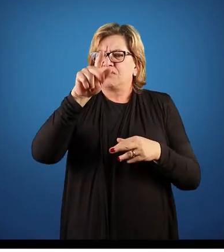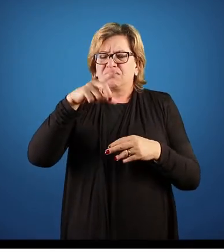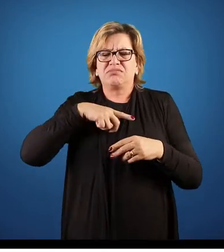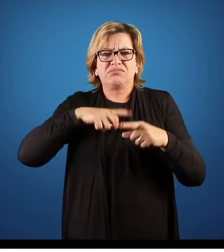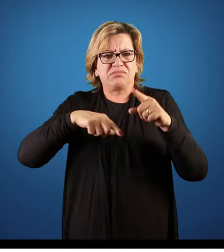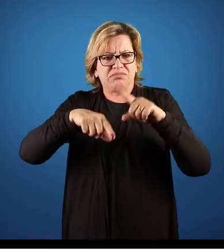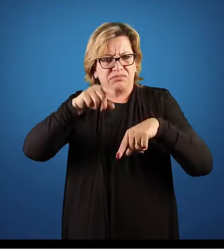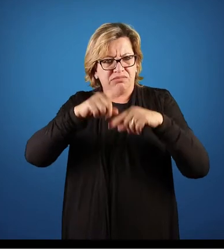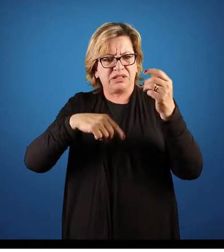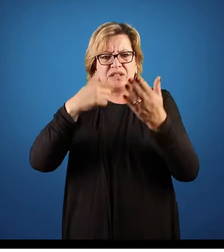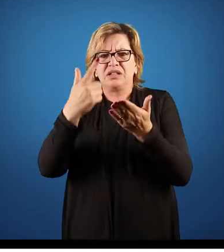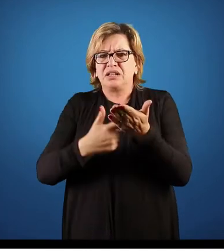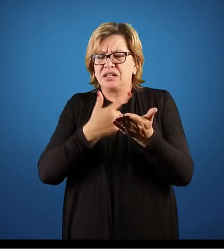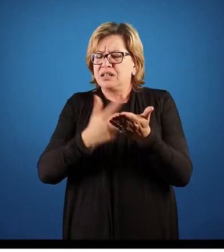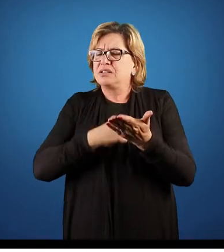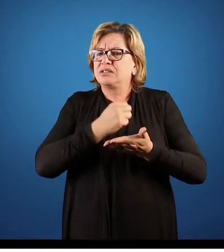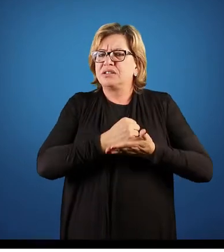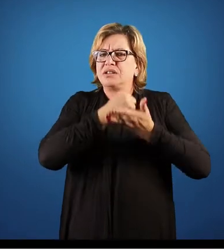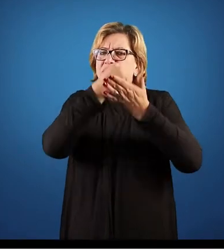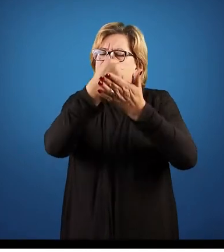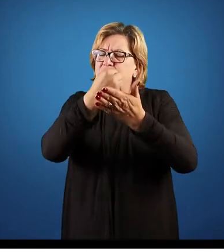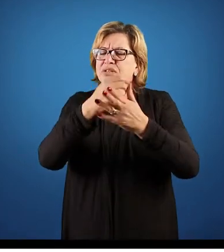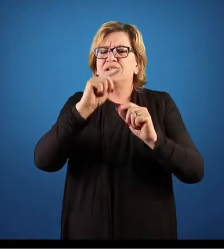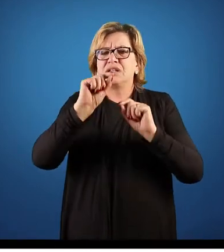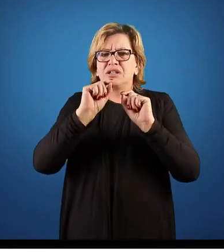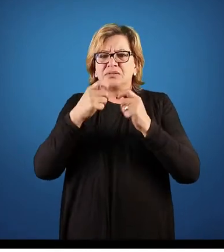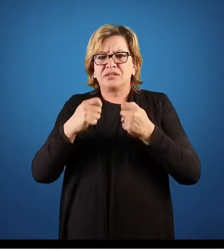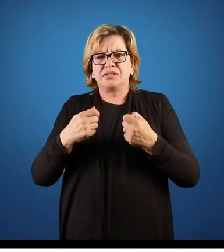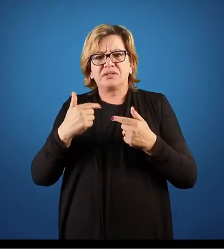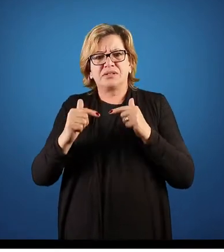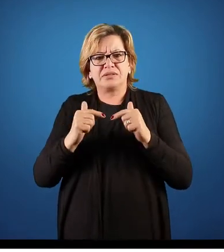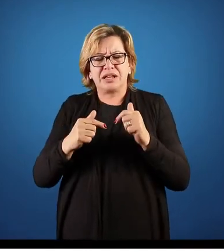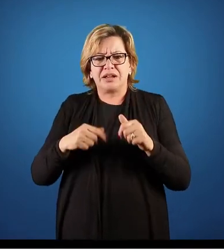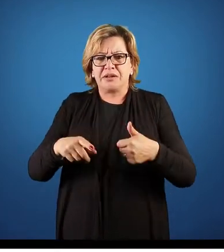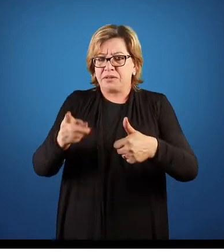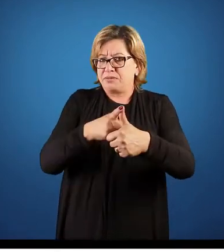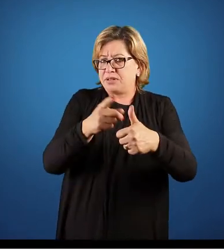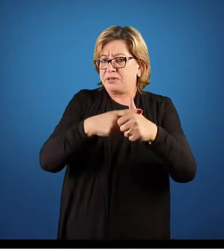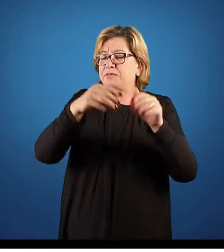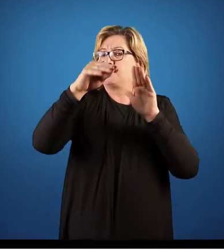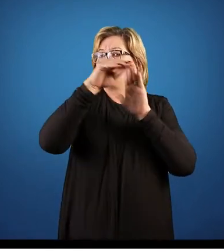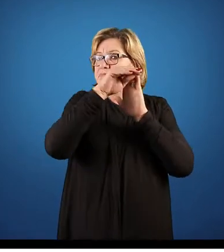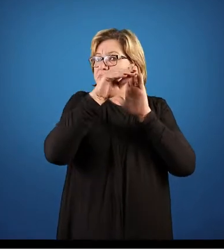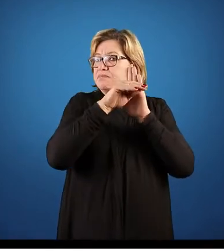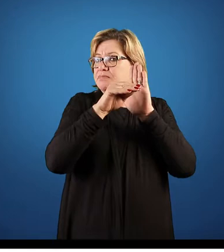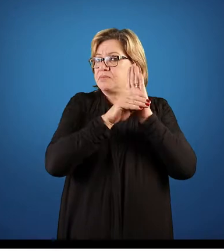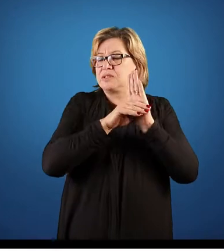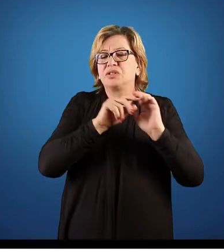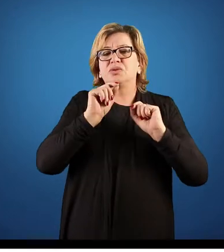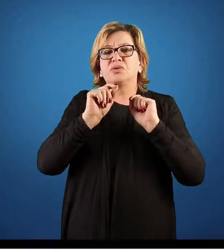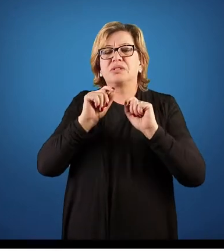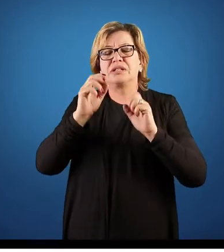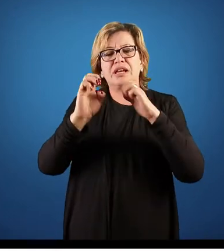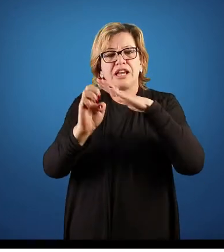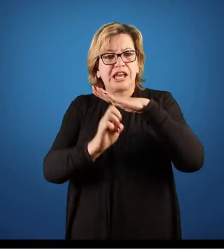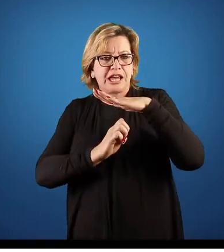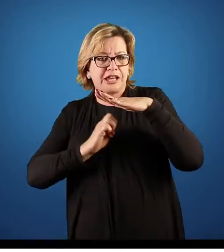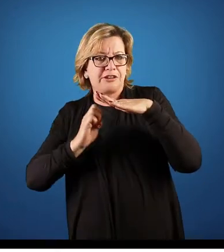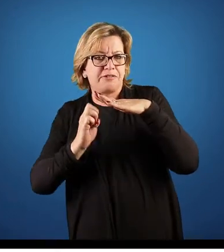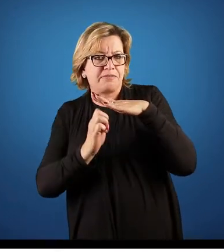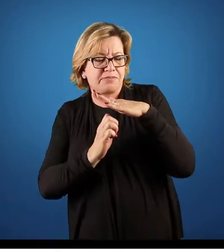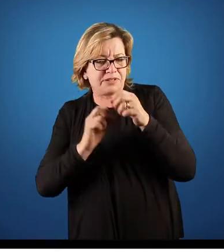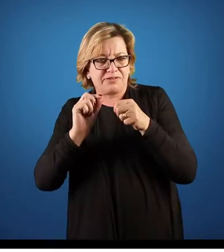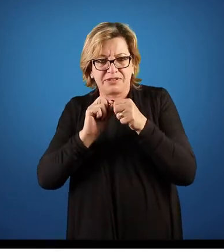livro de apoio é justamente essa questão que eu tenho que trabalhar então planeja para que aquilo que a minha empresa que fazer eu organizo